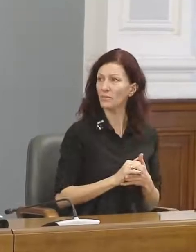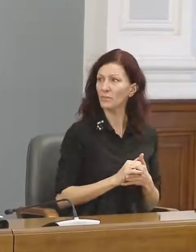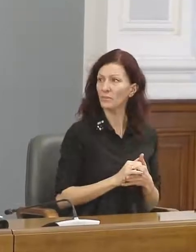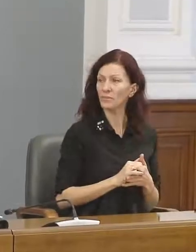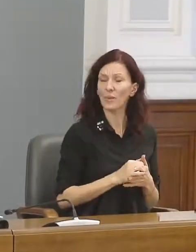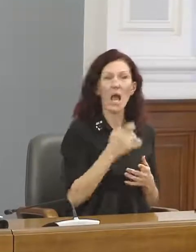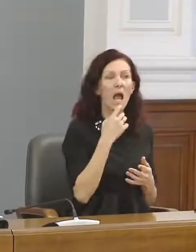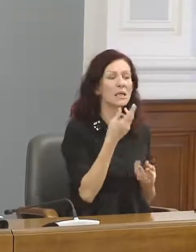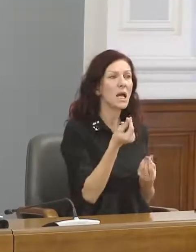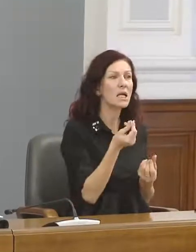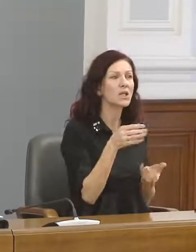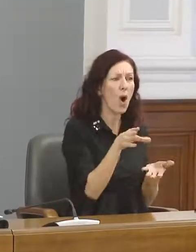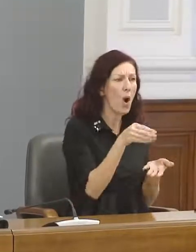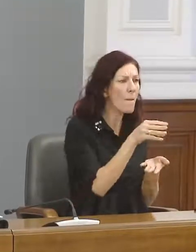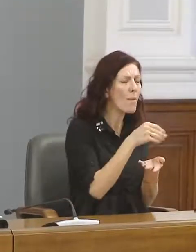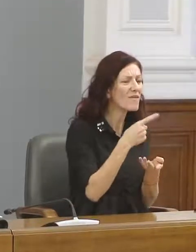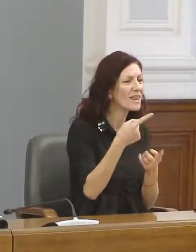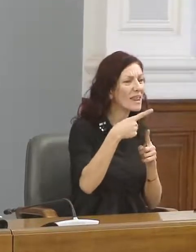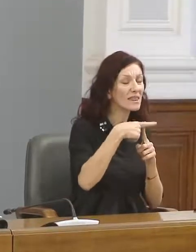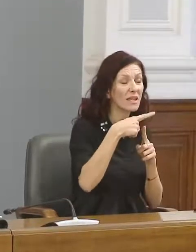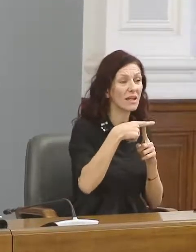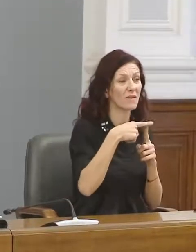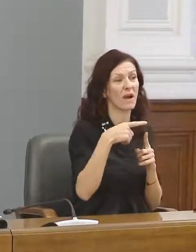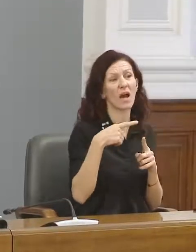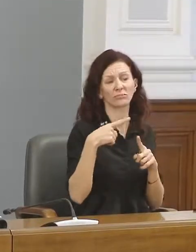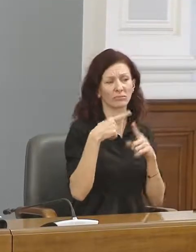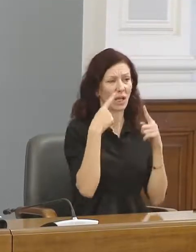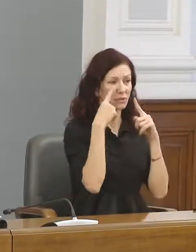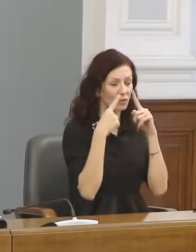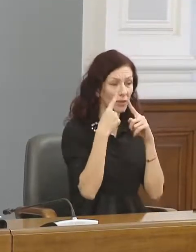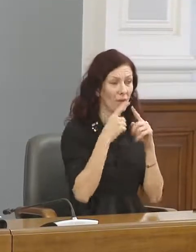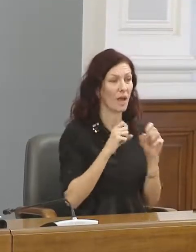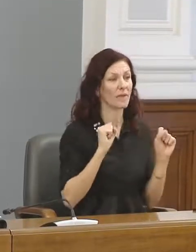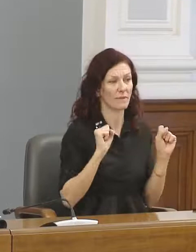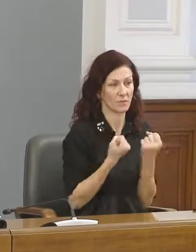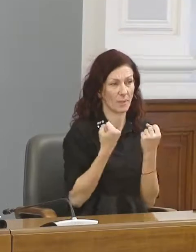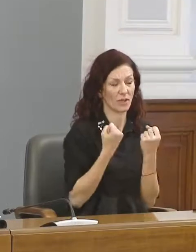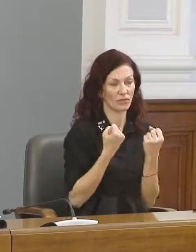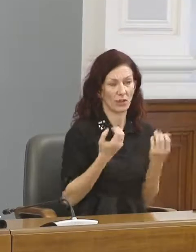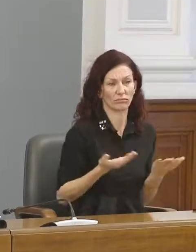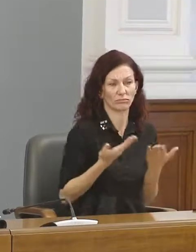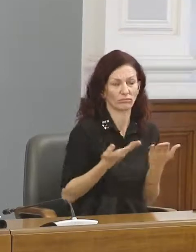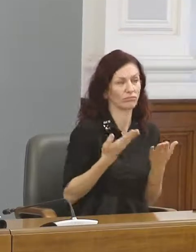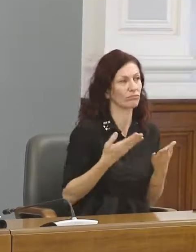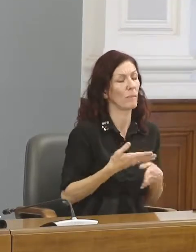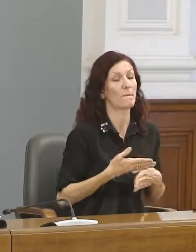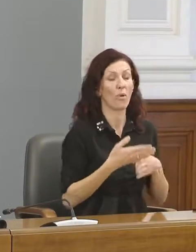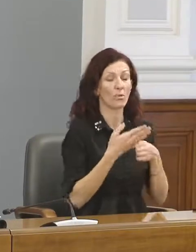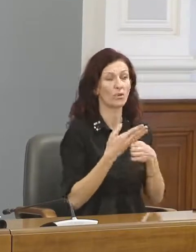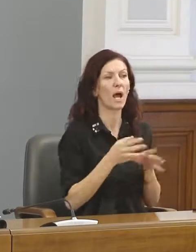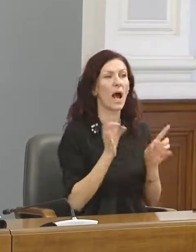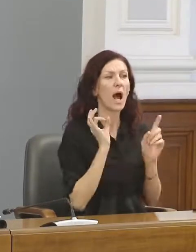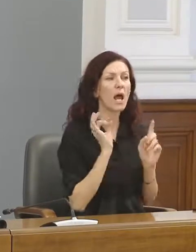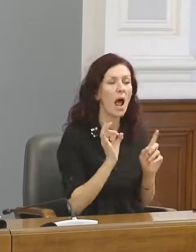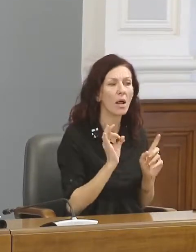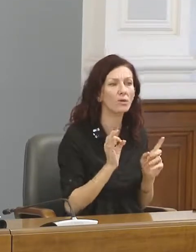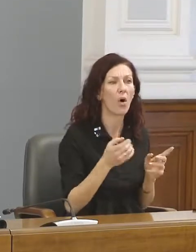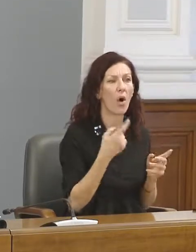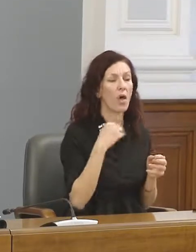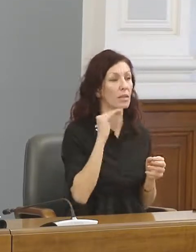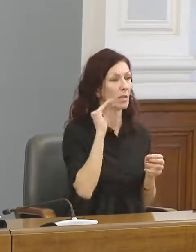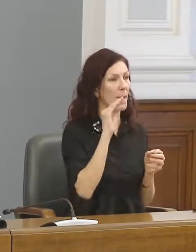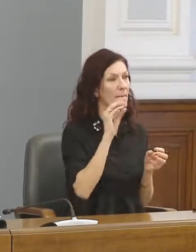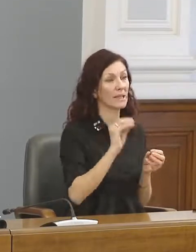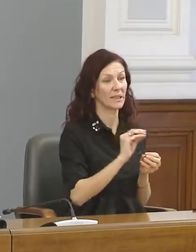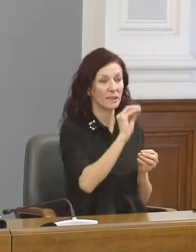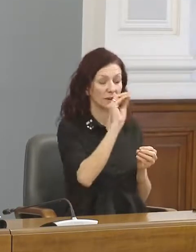За закупуването на такива тестове в центровете за спешна медицинска помощ. Така че реално диагнозата да бъде изнесена